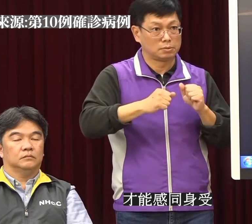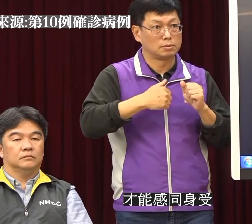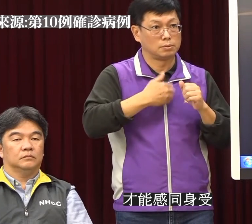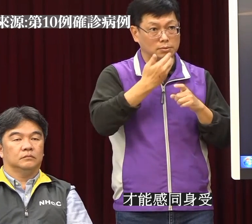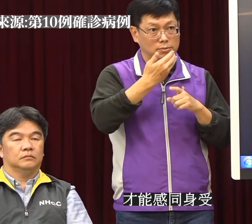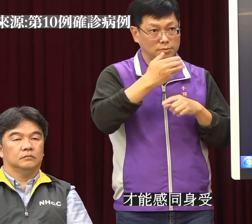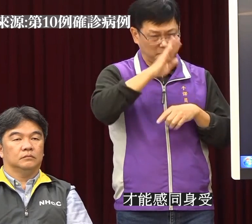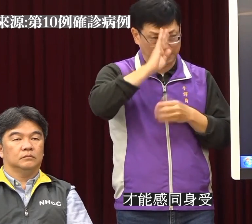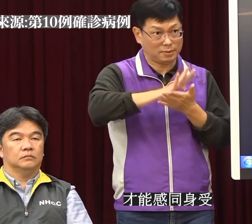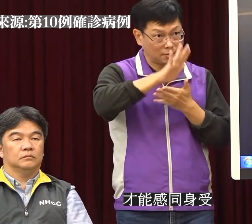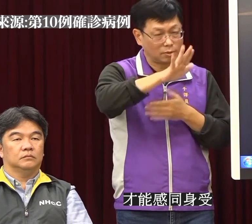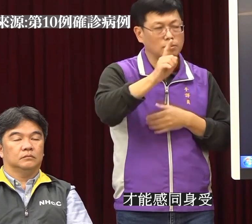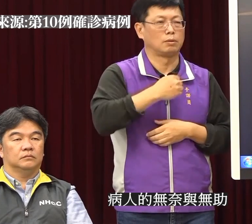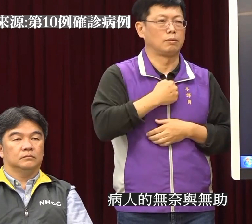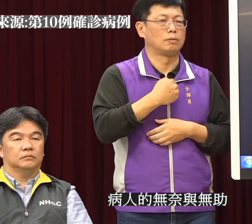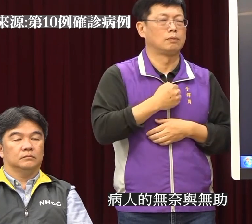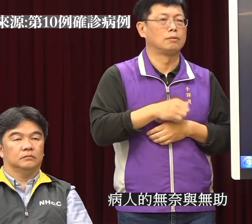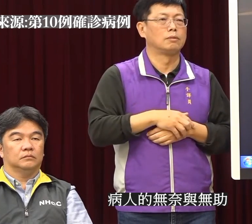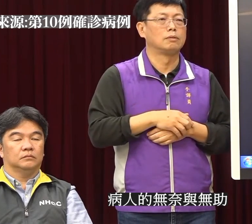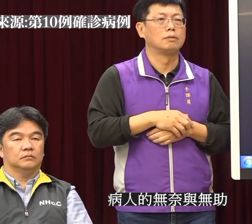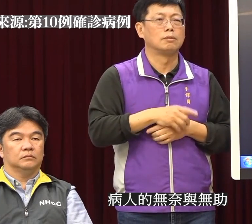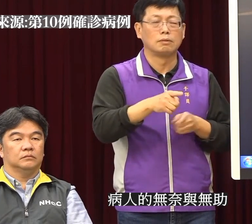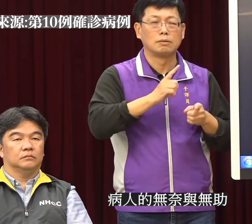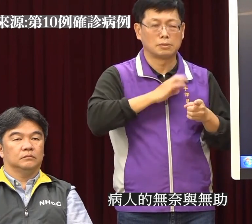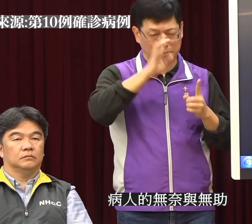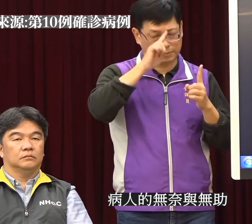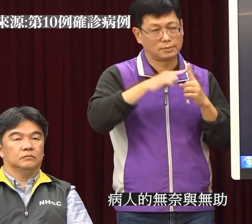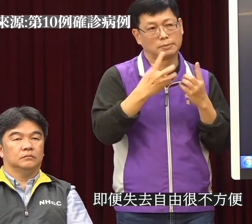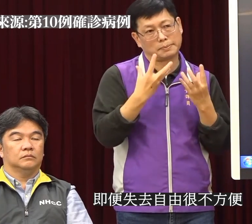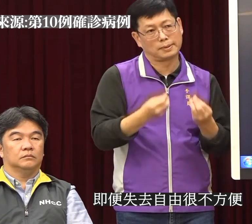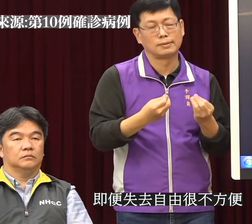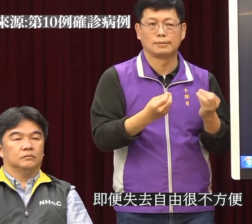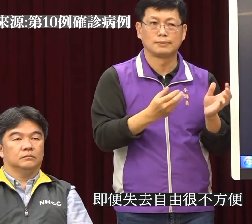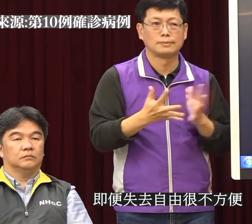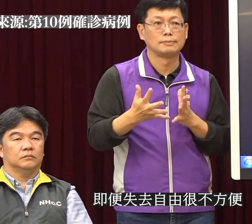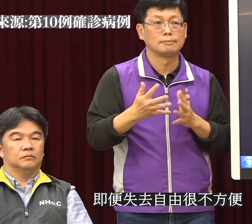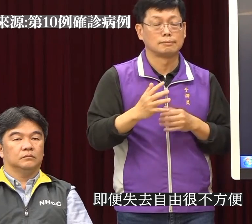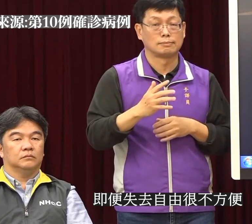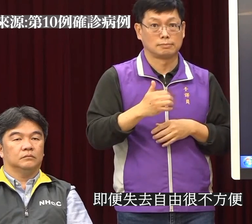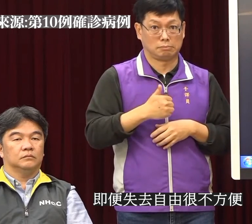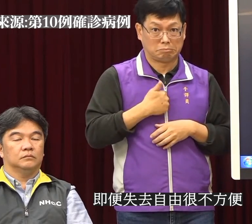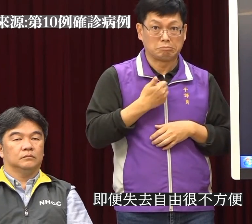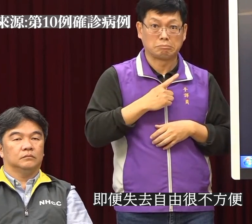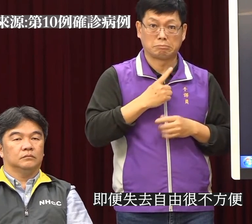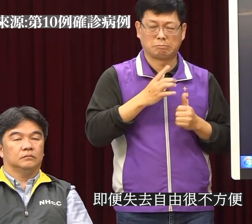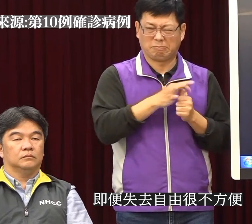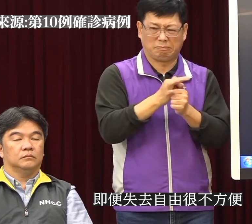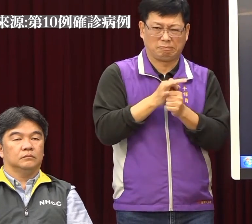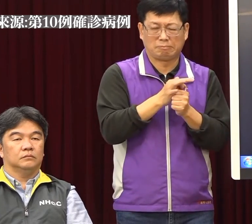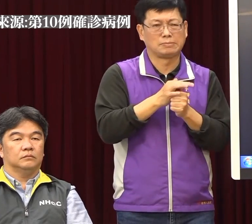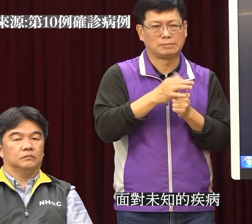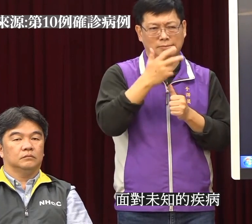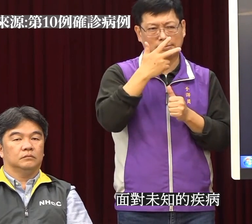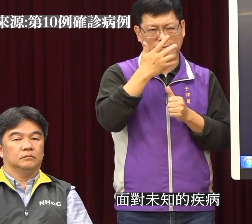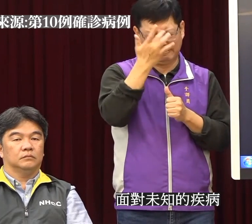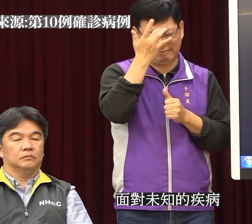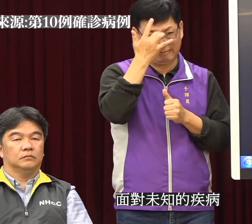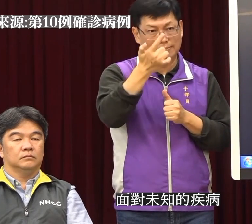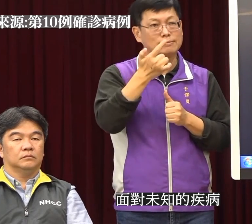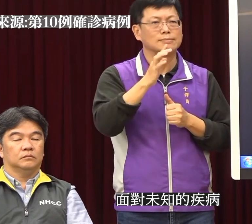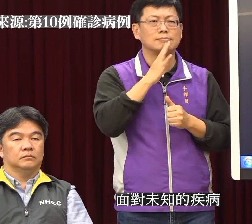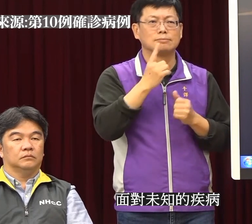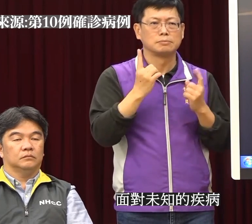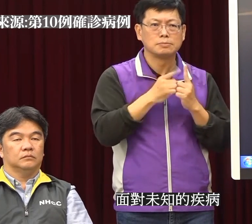能感同身受病人的无奈无助，即便失去了自由很方便，面对未知